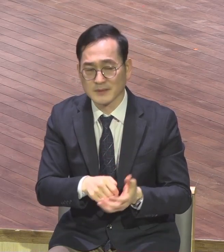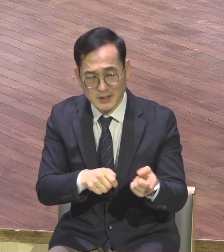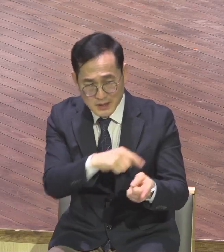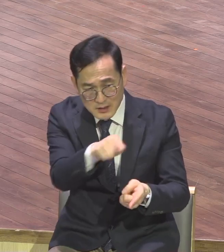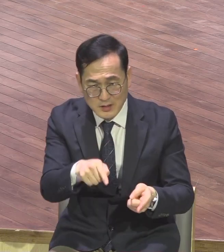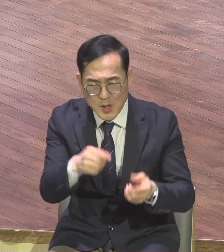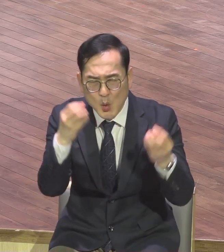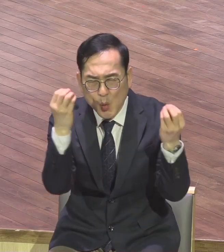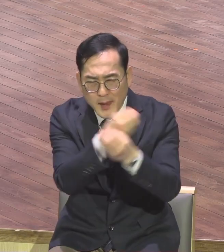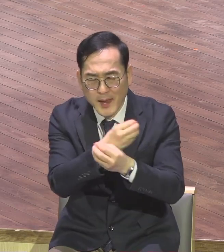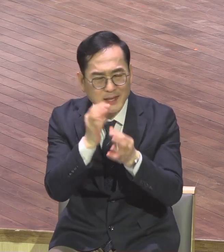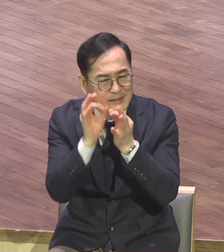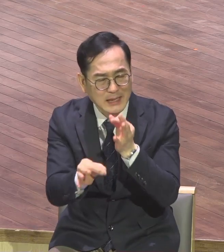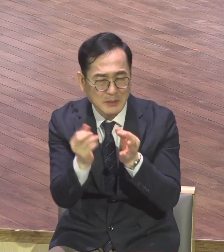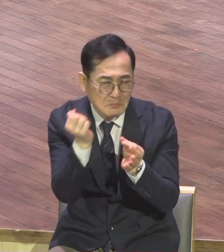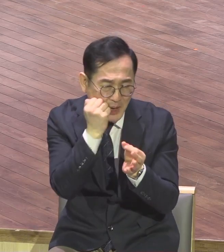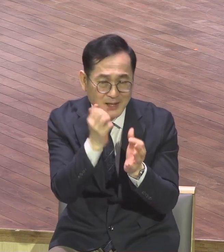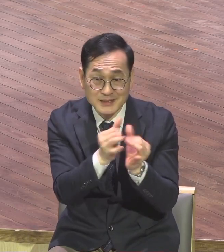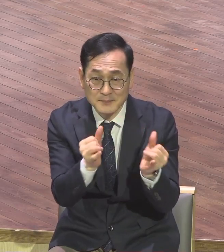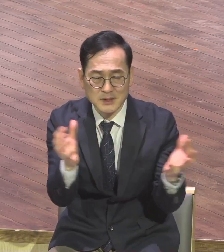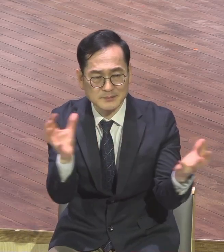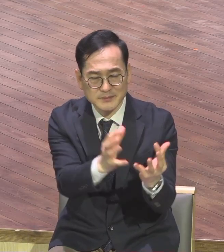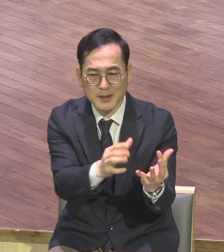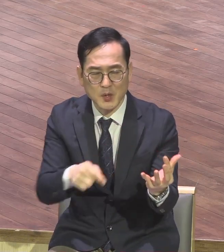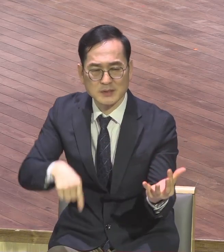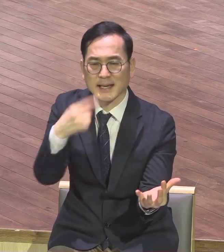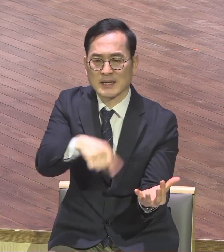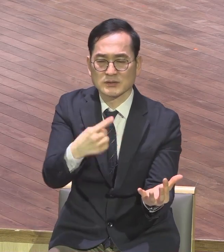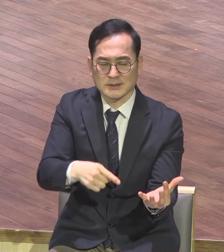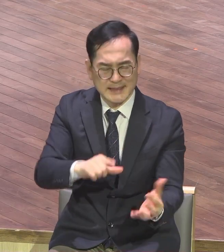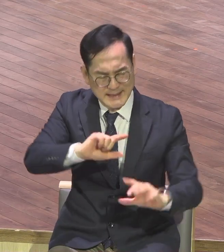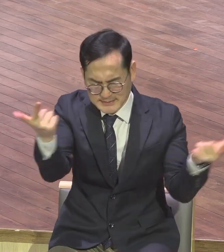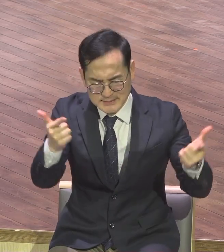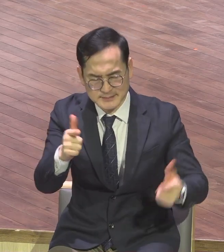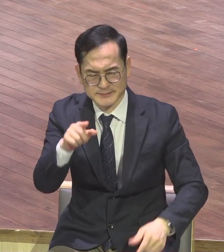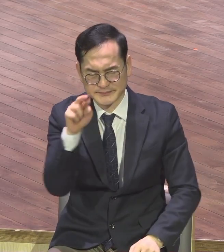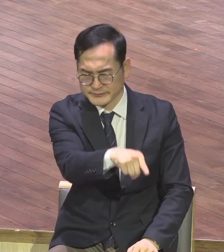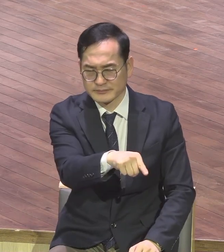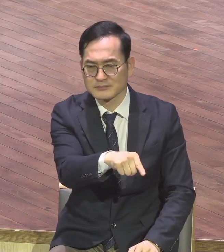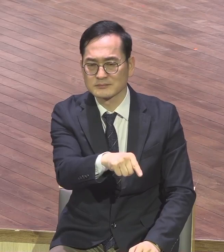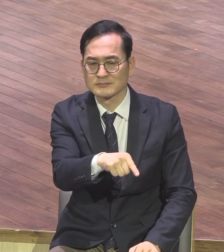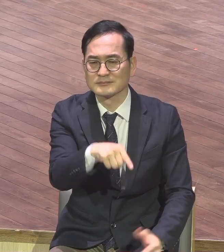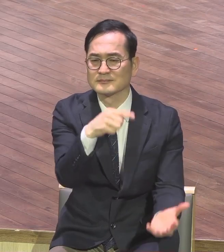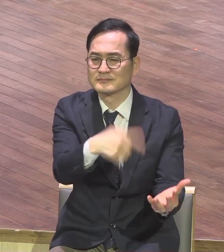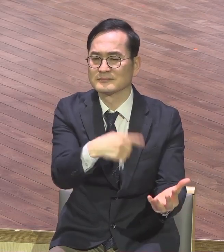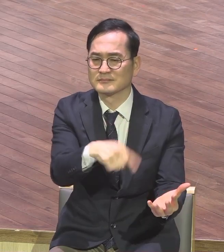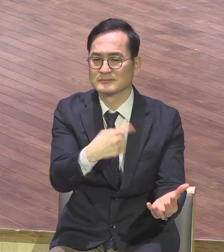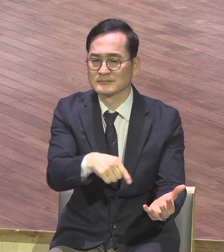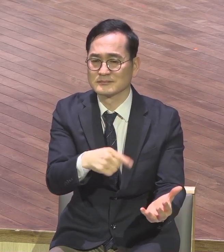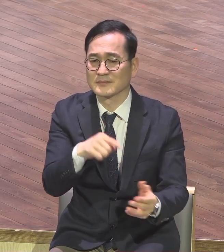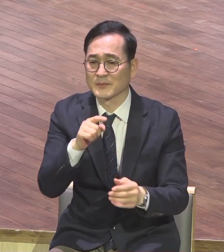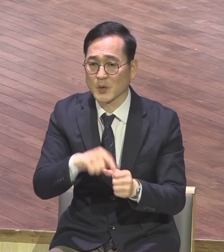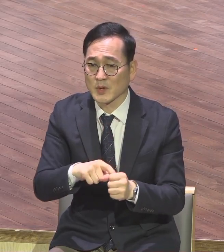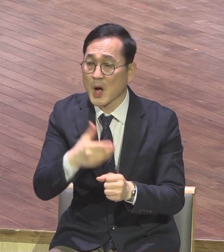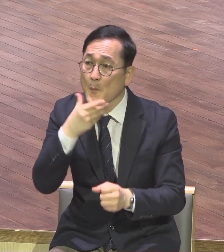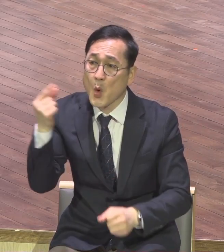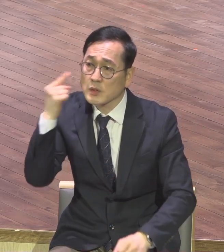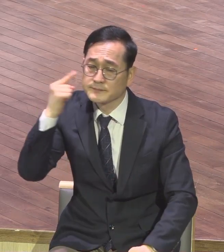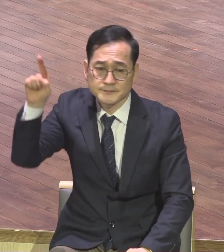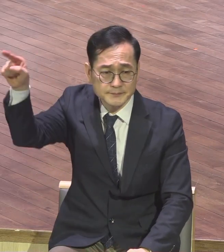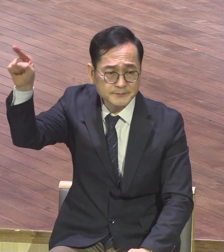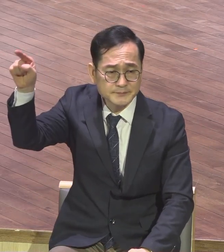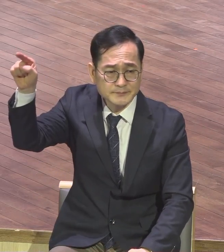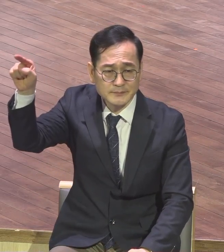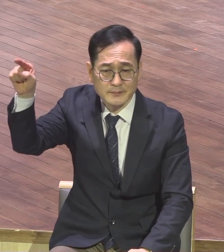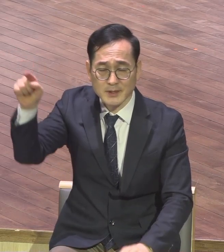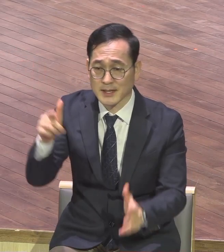우리는 오직 예수 그리스도께서 십자가 상에서 이루시고 부활로 확정하신 그 유일성의 복음이 우리